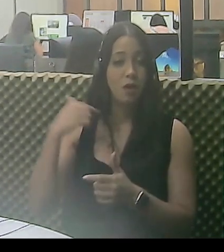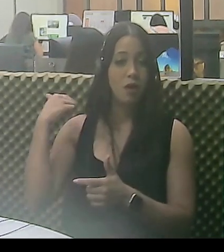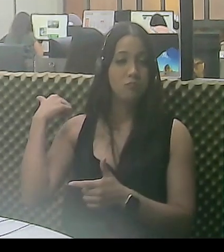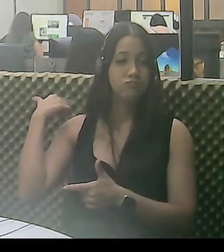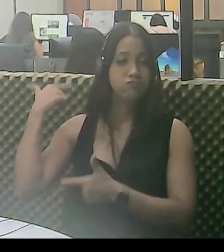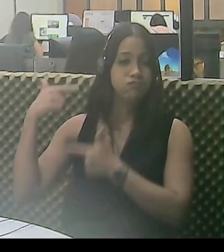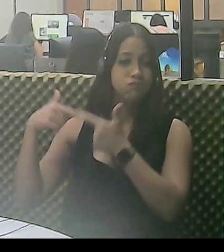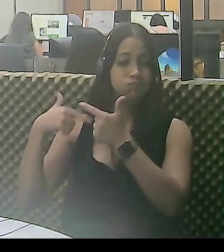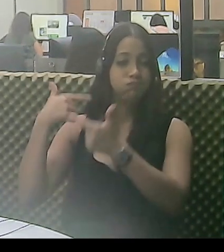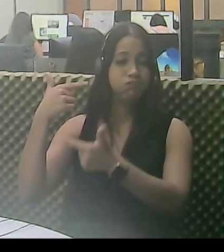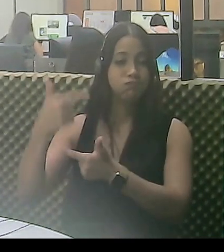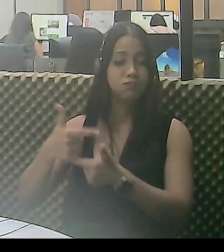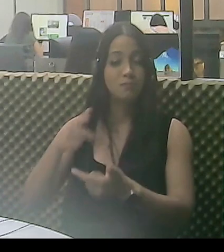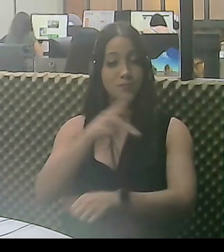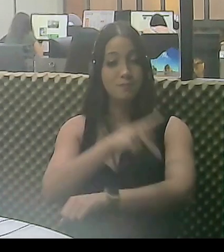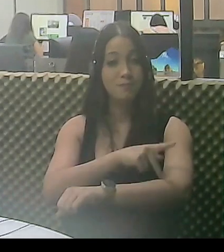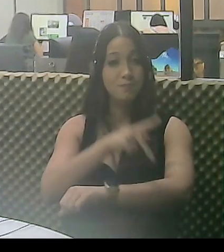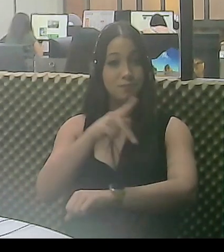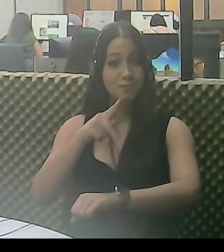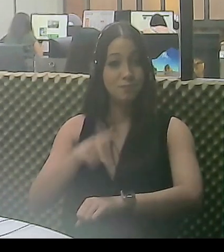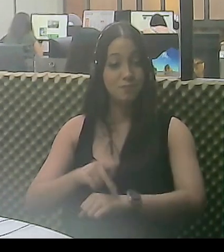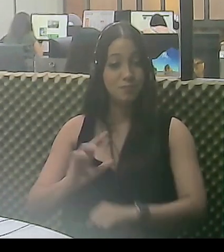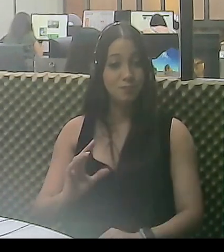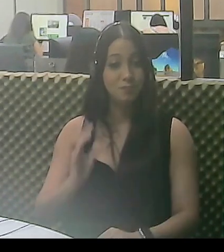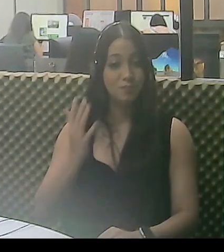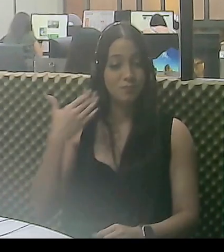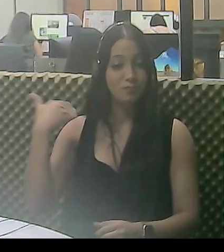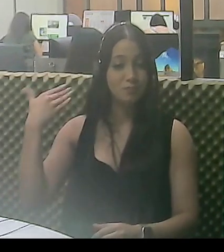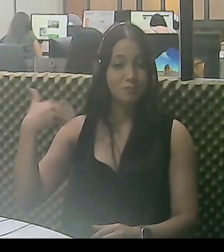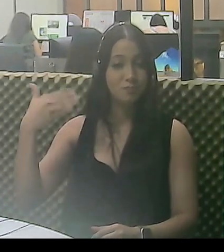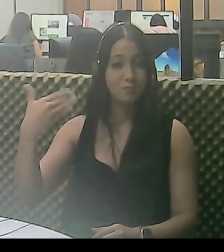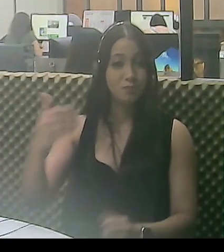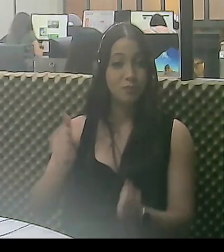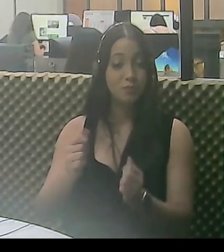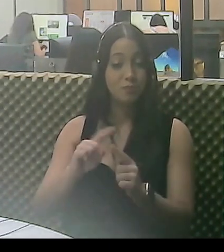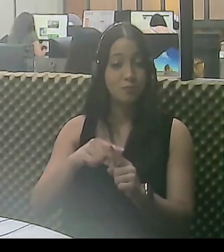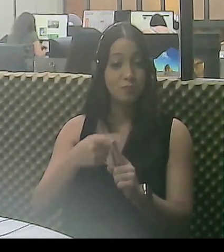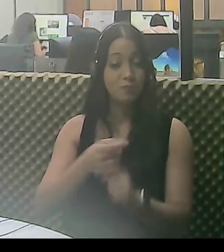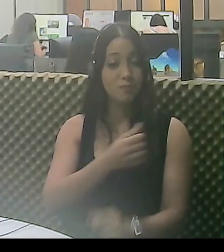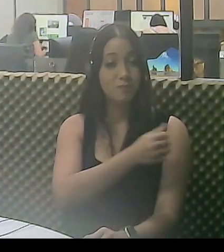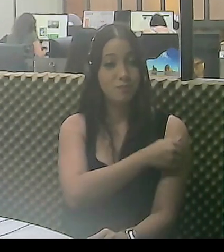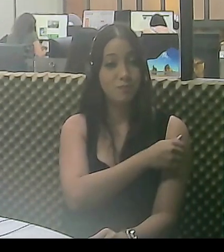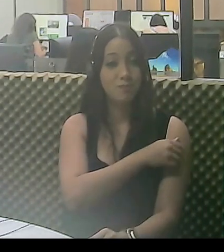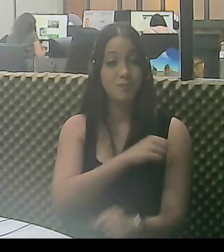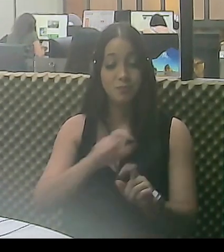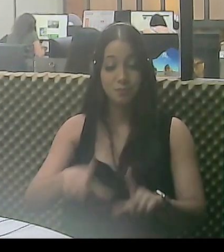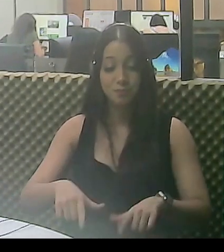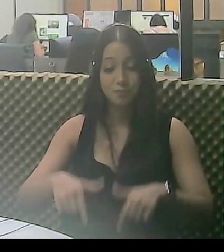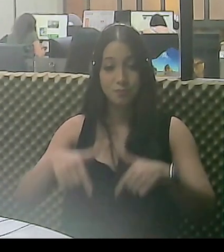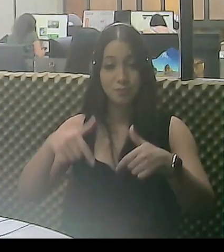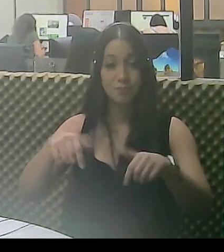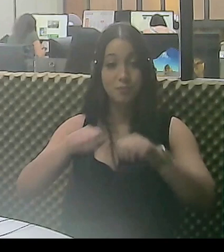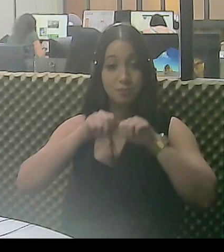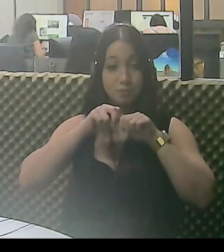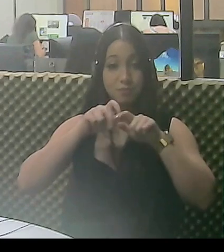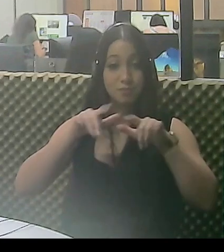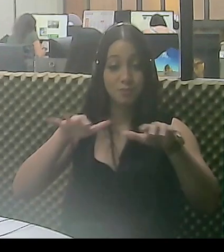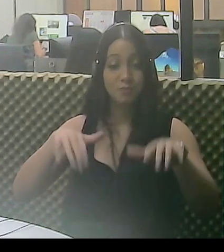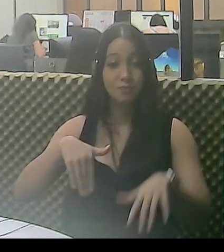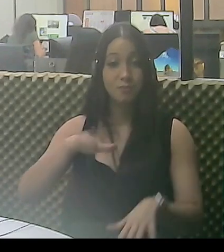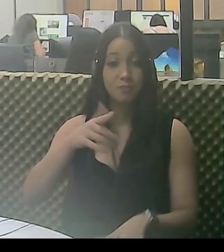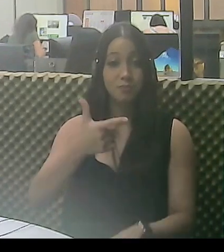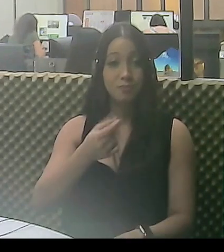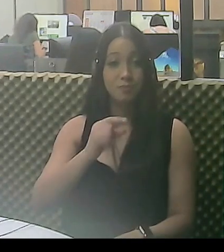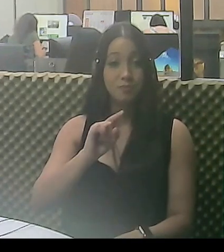de atividades pedagógicas que vêm sendo realizadas junto aos estudantes. A ação também envolveu a distribuição de mais de 20